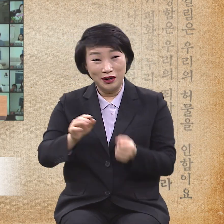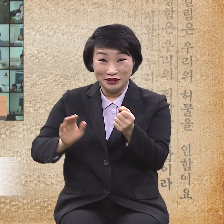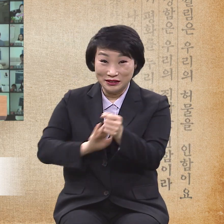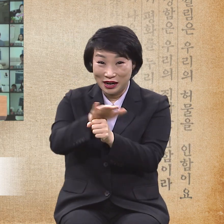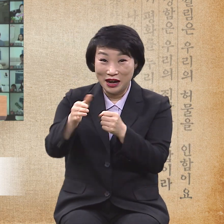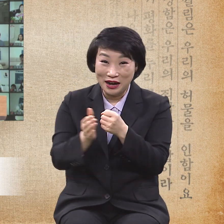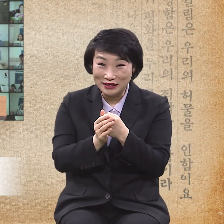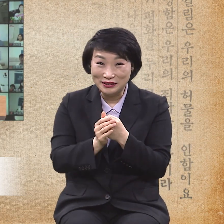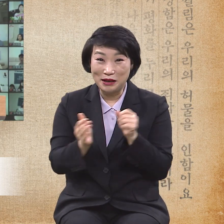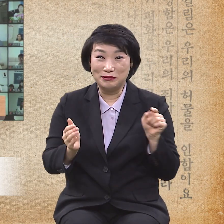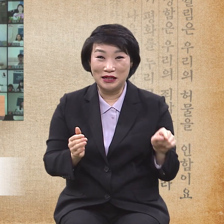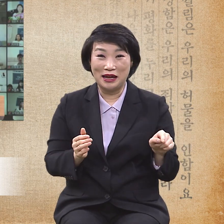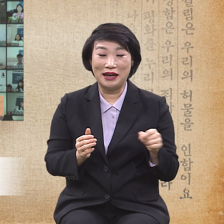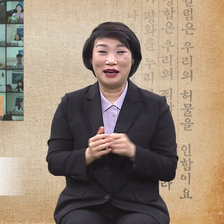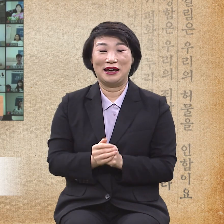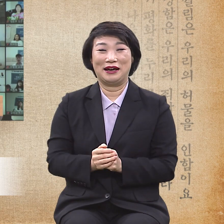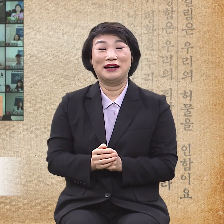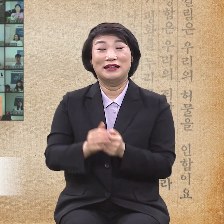사랑하기 때문에